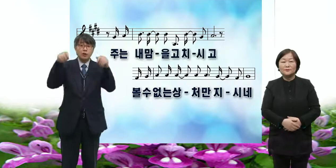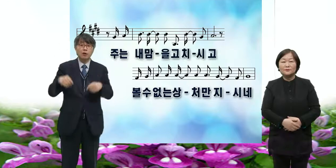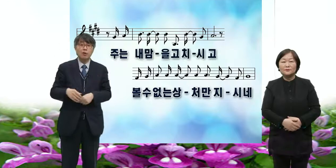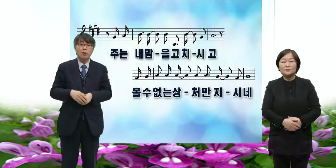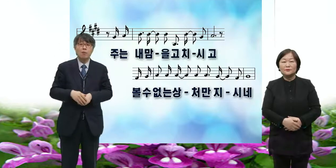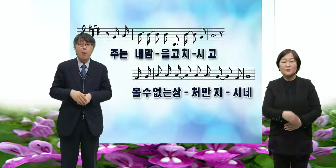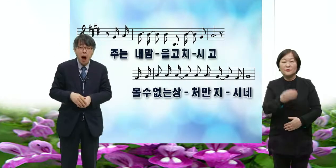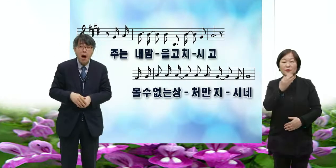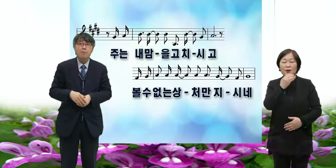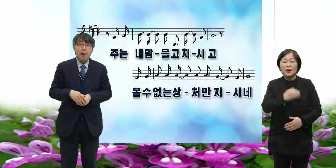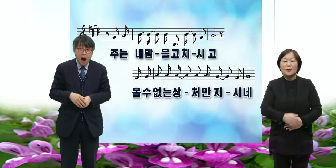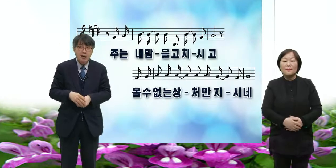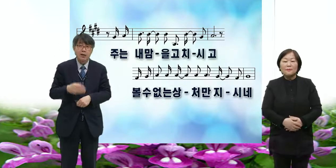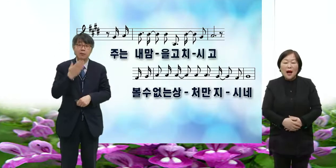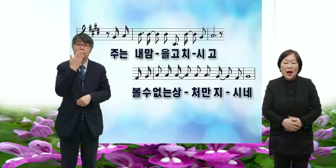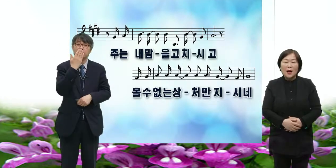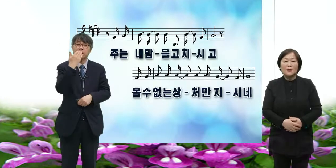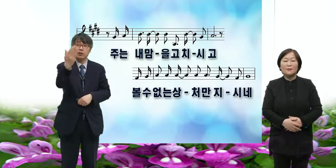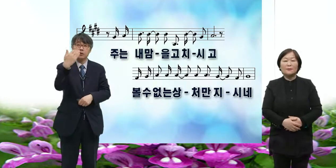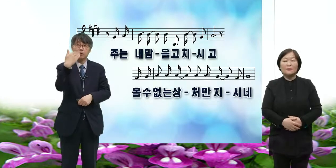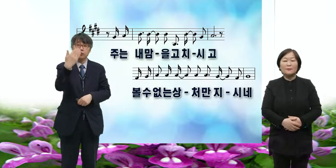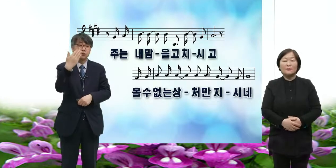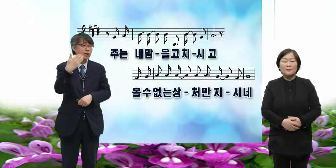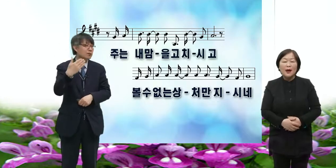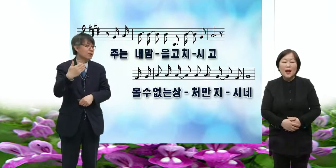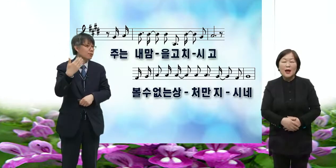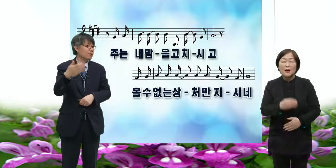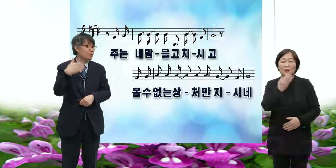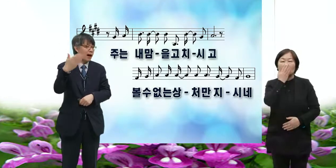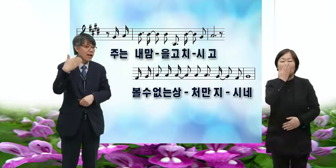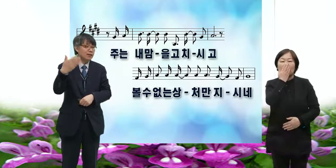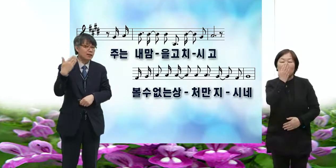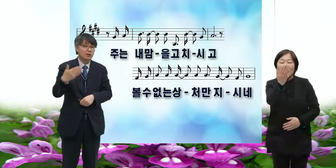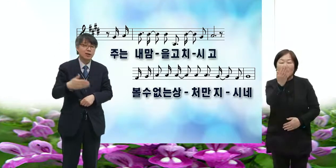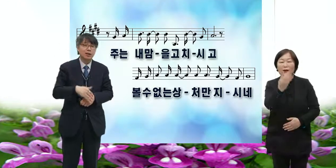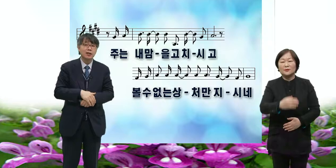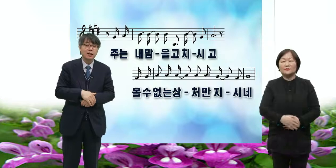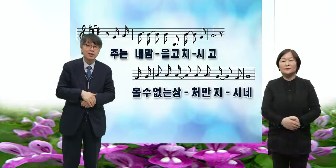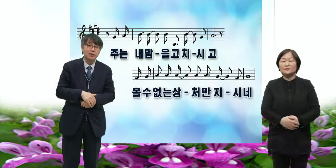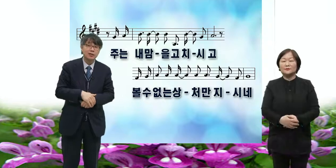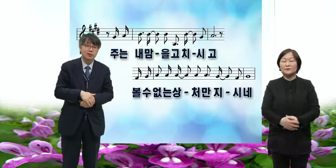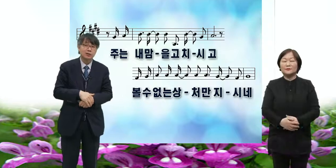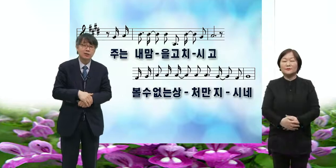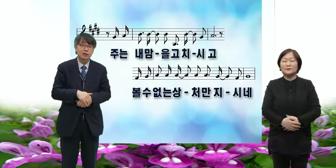듣고 이렇게 이게 움직이면 이제 뭘 말하는 것처럼 이렇게 되는 거거든요. 그래서